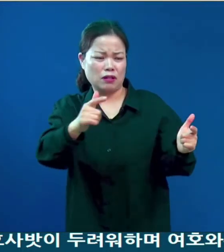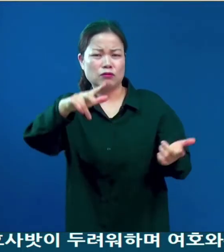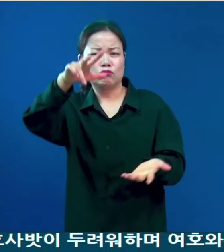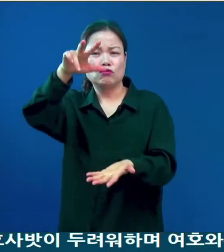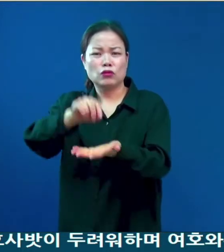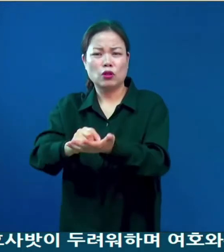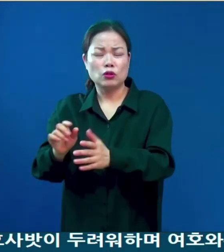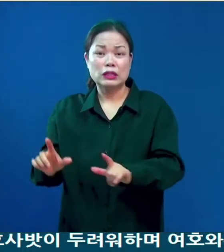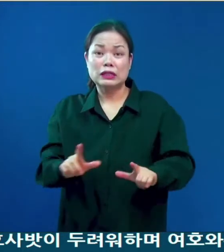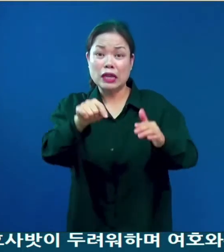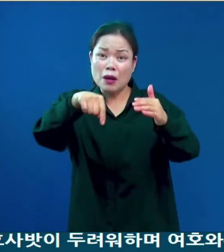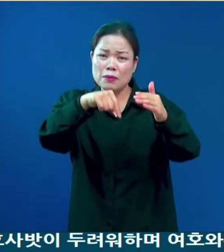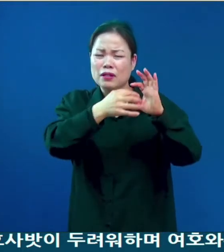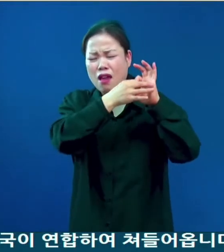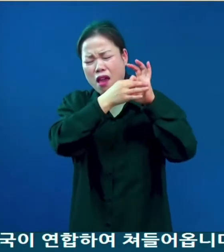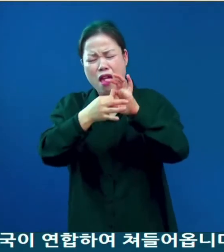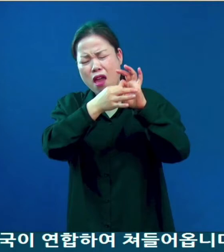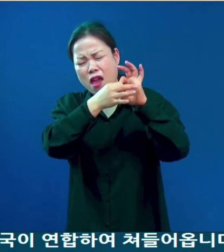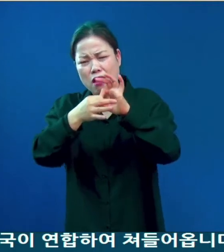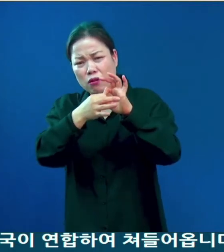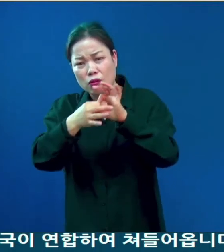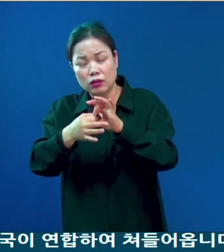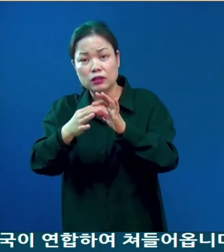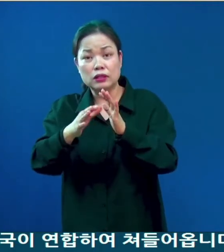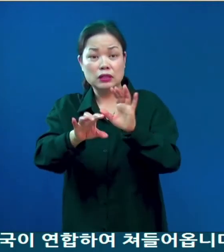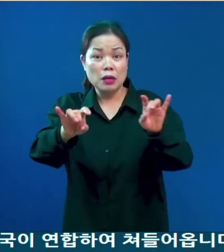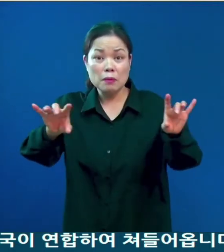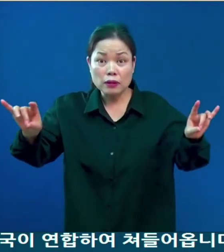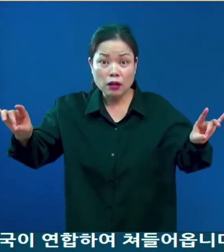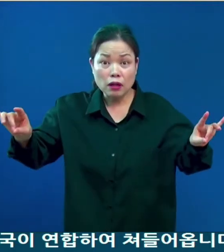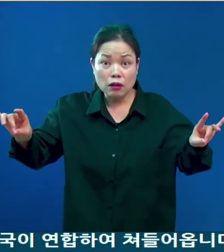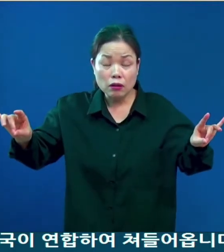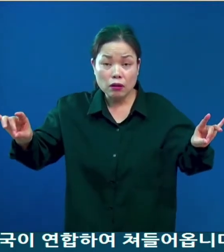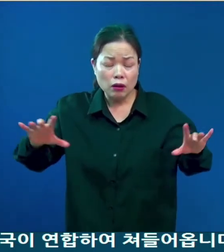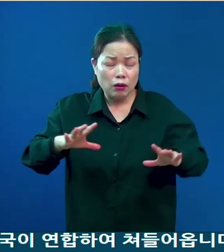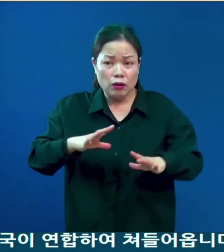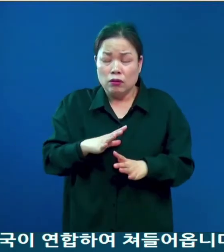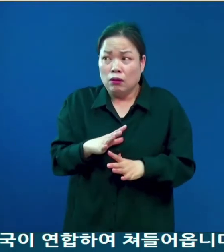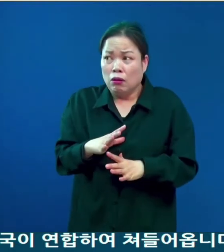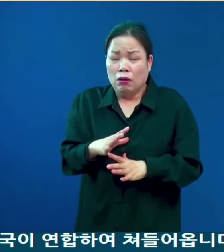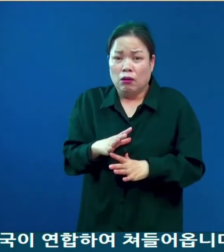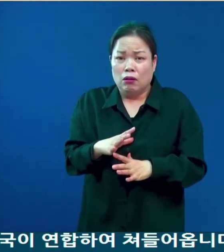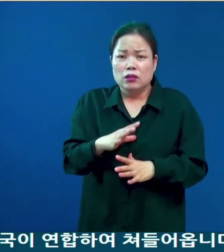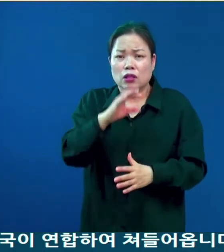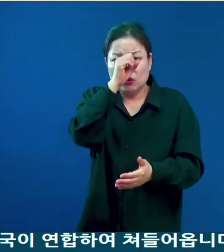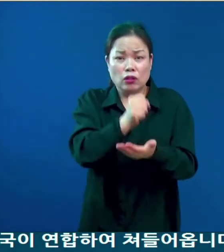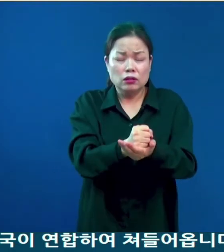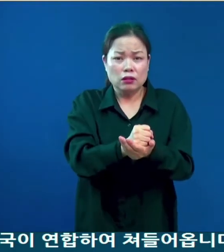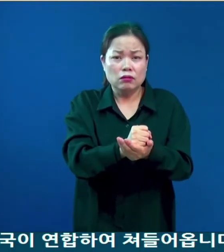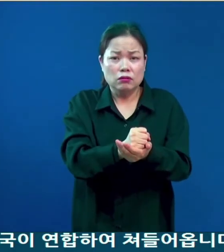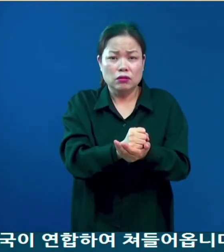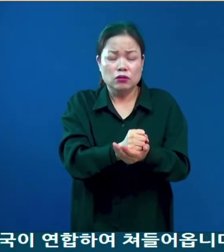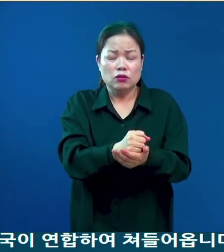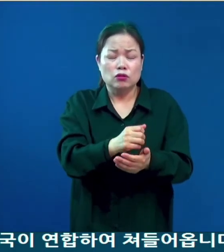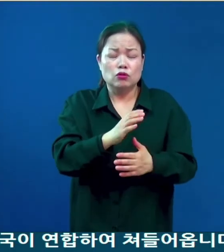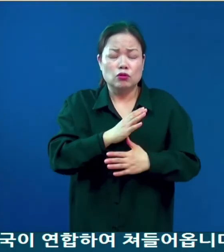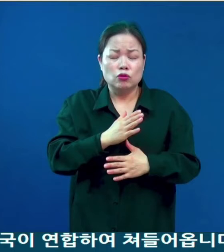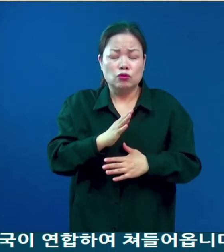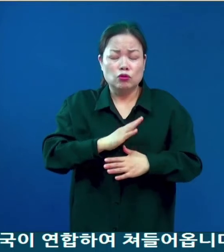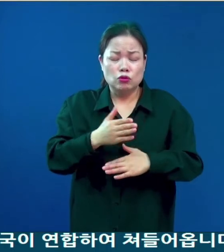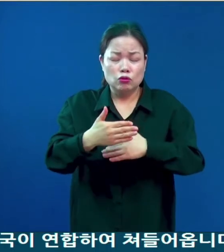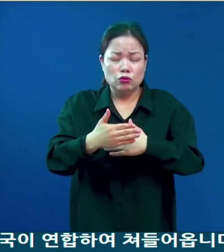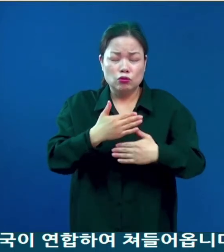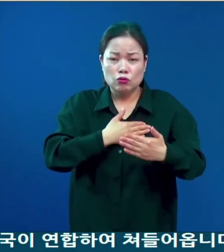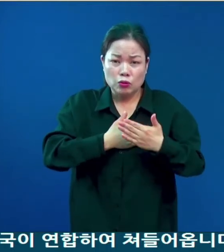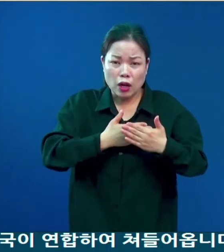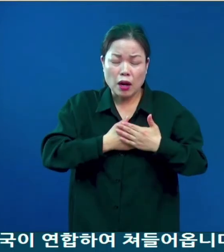문제들이 우리 삶 속에 계속해서 있는데 그때마다 그것을 여러분 두려워하여, 이건 정상이라고요. 이건 정상. 이런 감정이 들어오는 것은 당연한